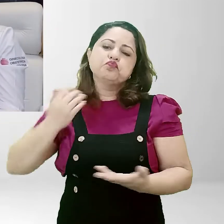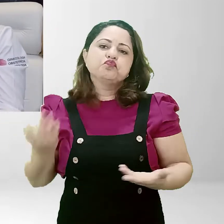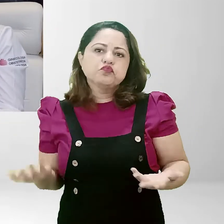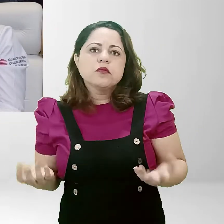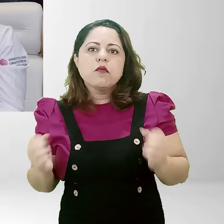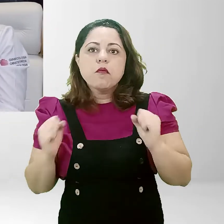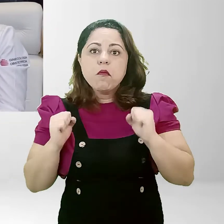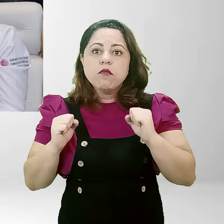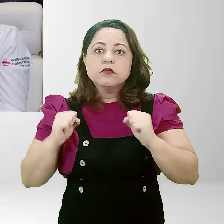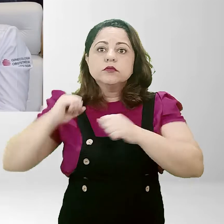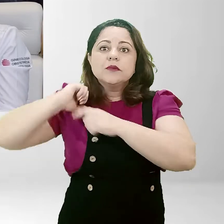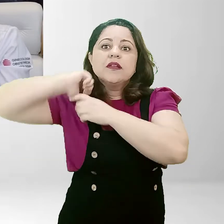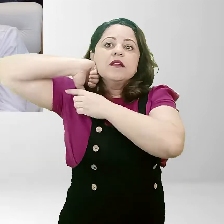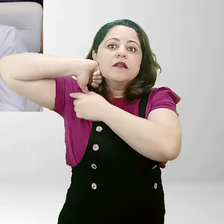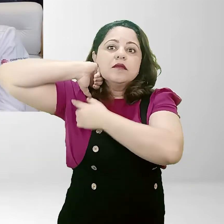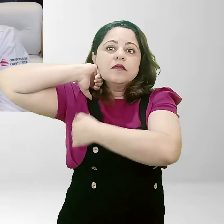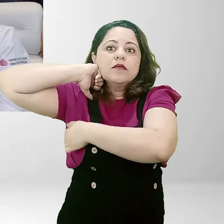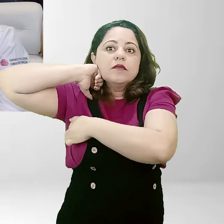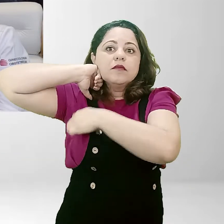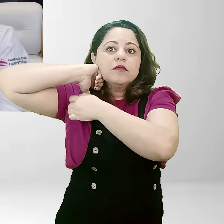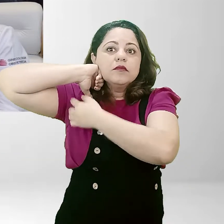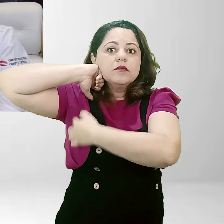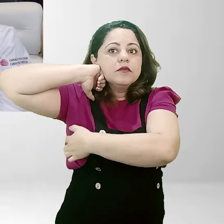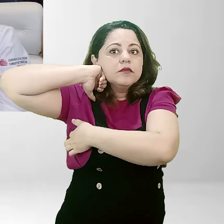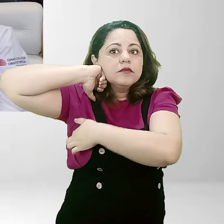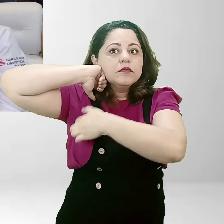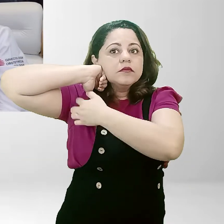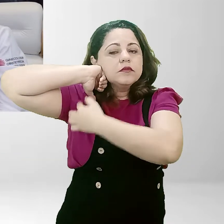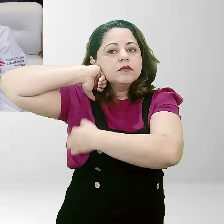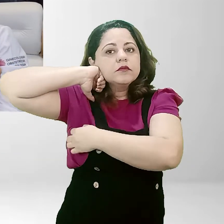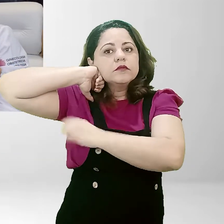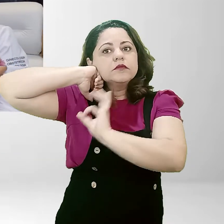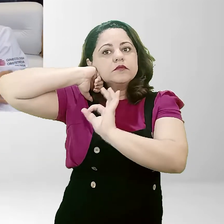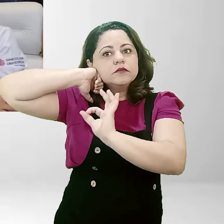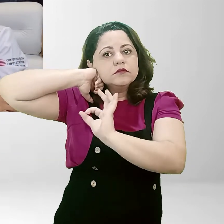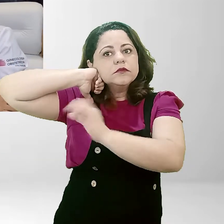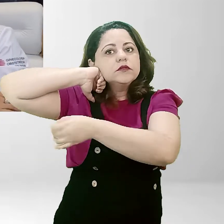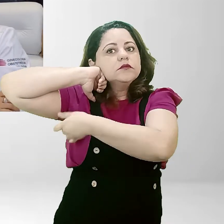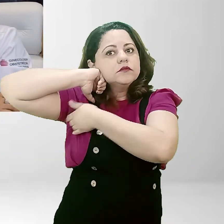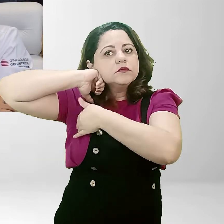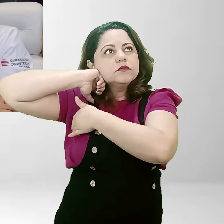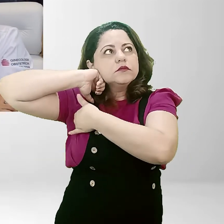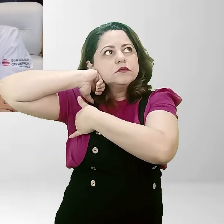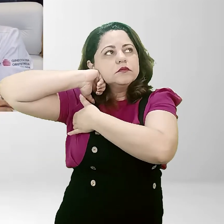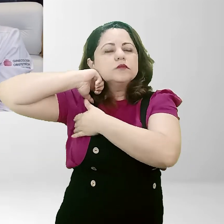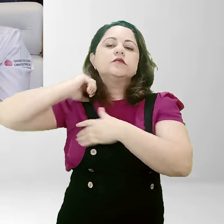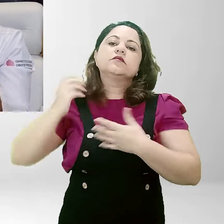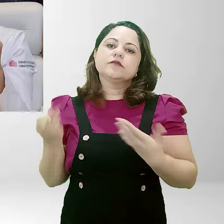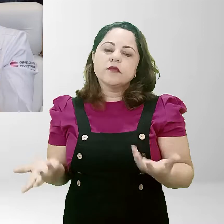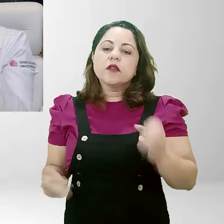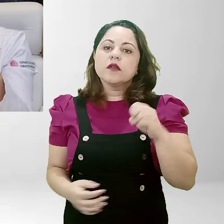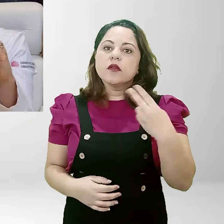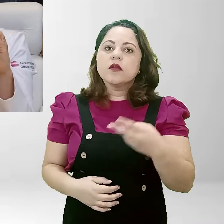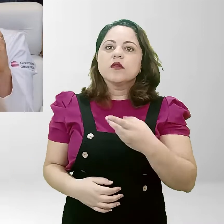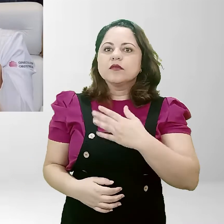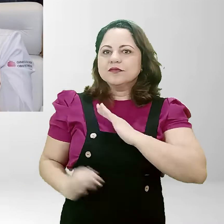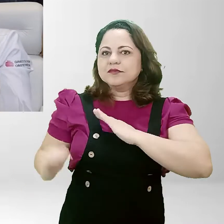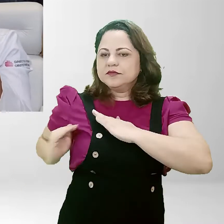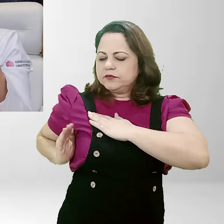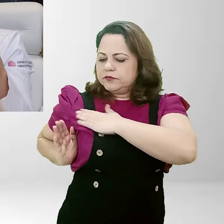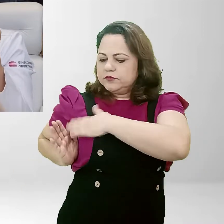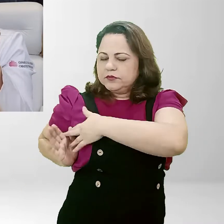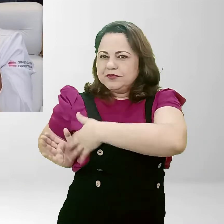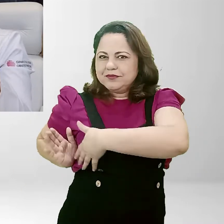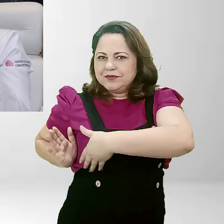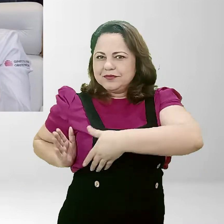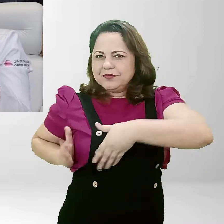na mama, aparecimento de nódulos na região do prolongamento axilar e axilas, alterações da